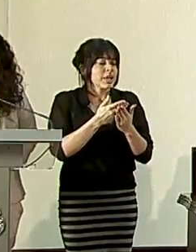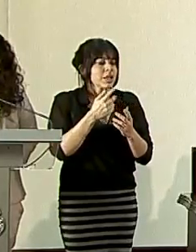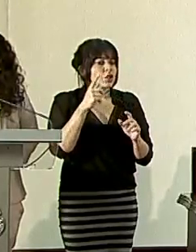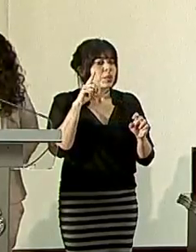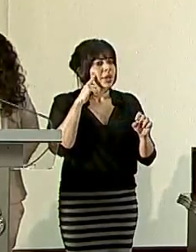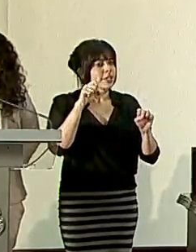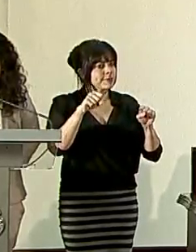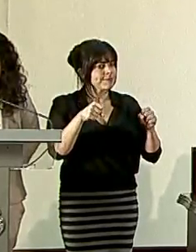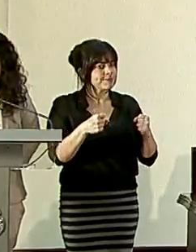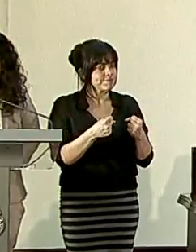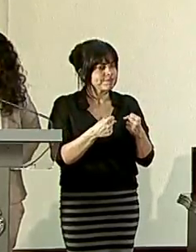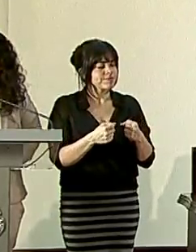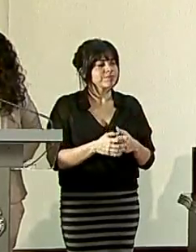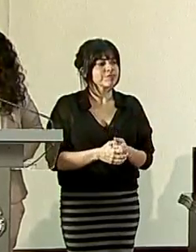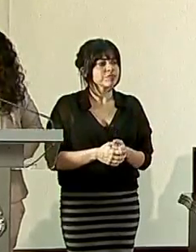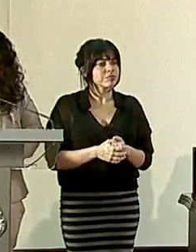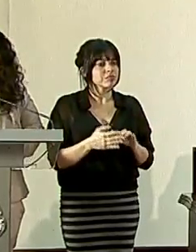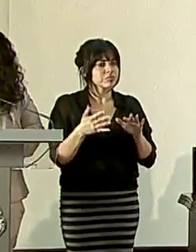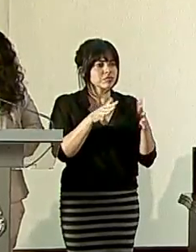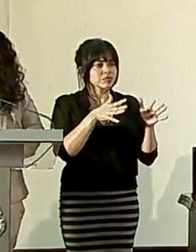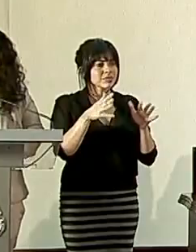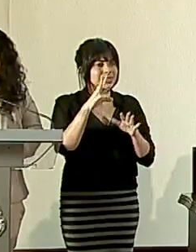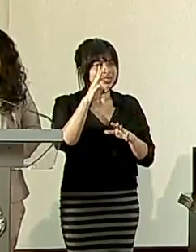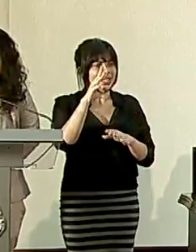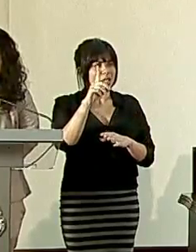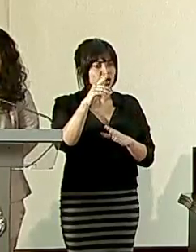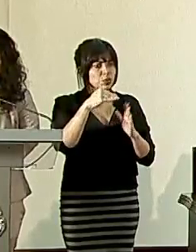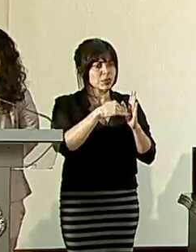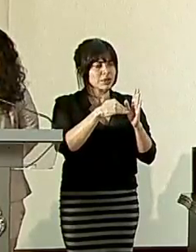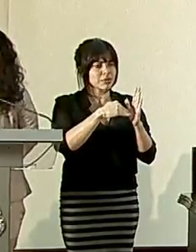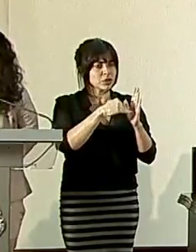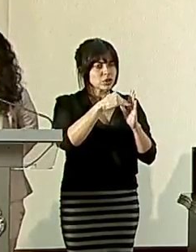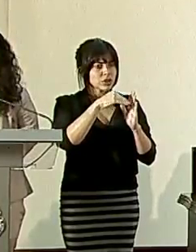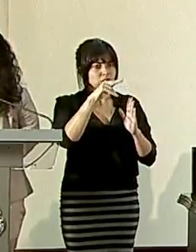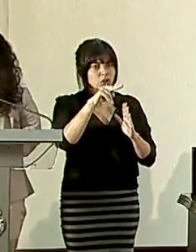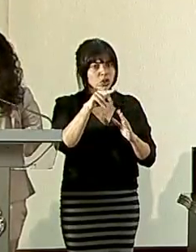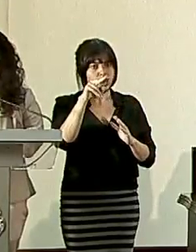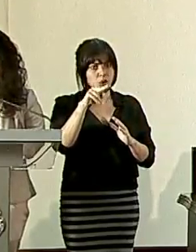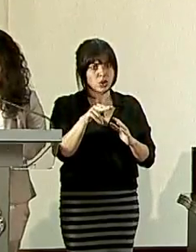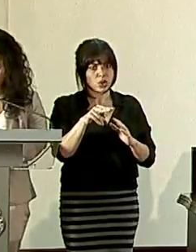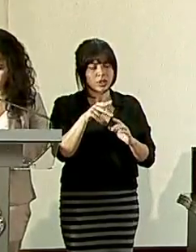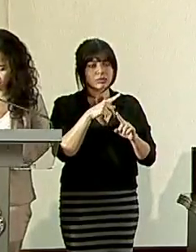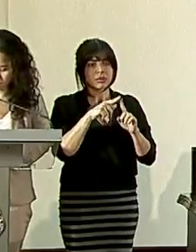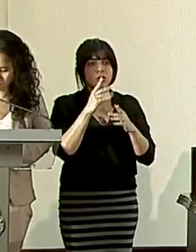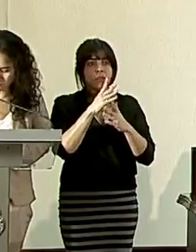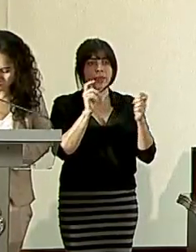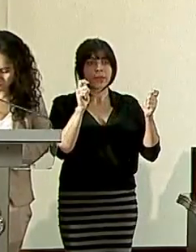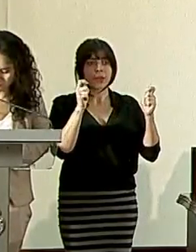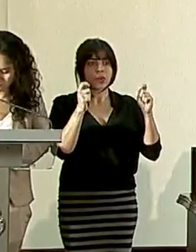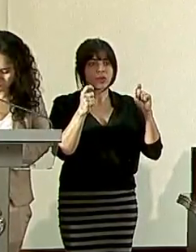recorte de aproximadamente 61 mil millones de colones, pero por las modificaciones que sufrió en la